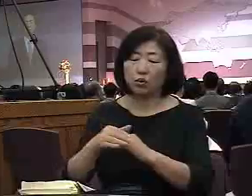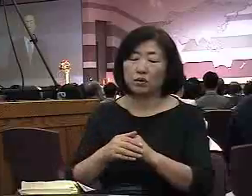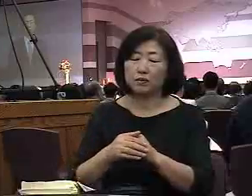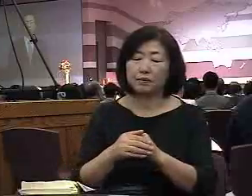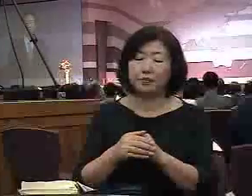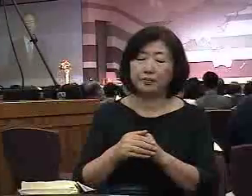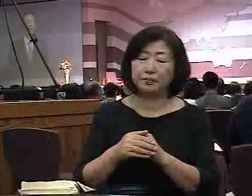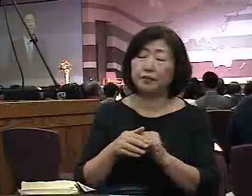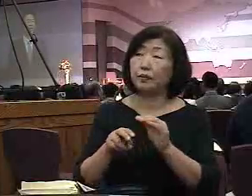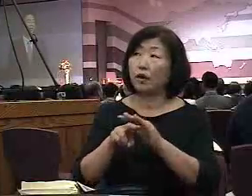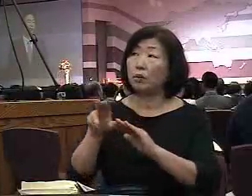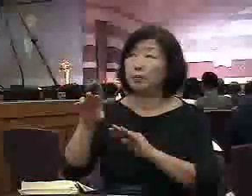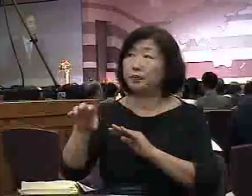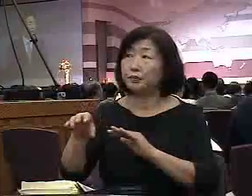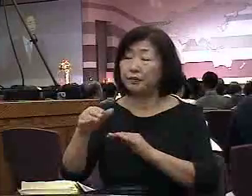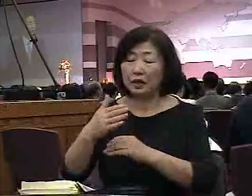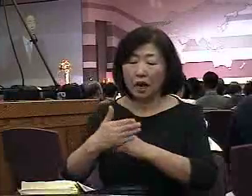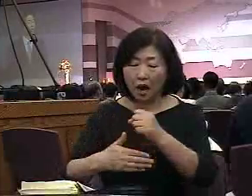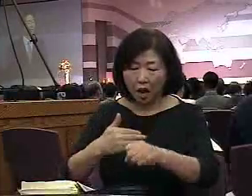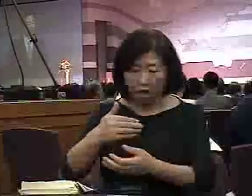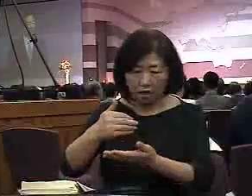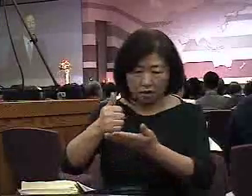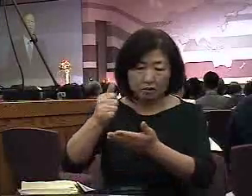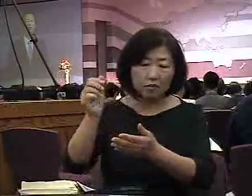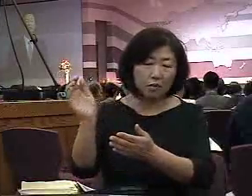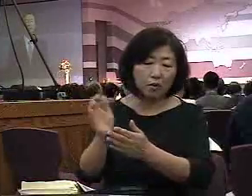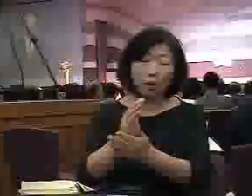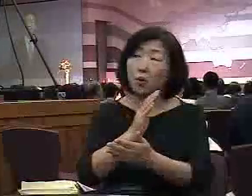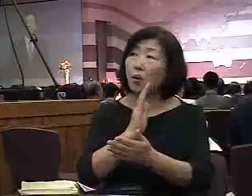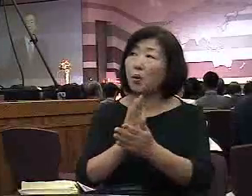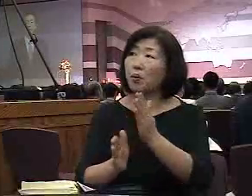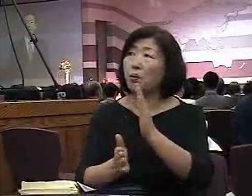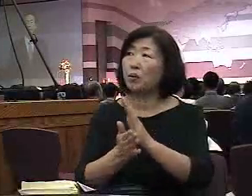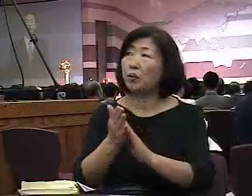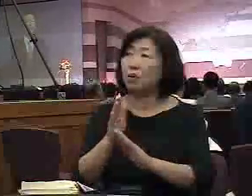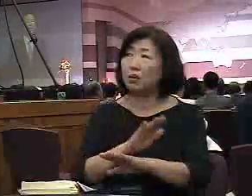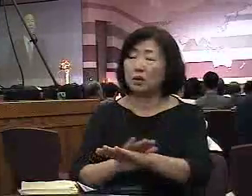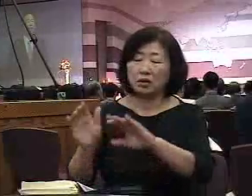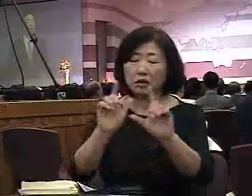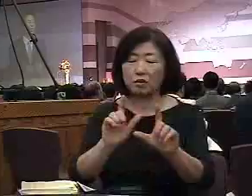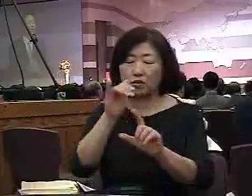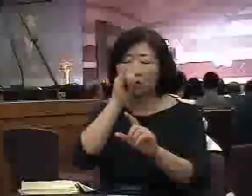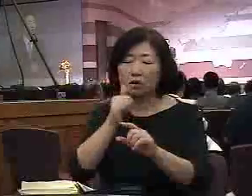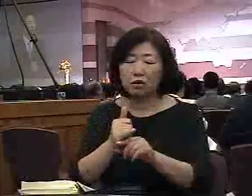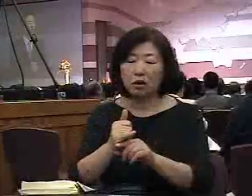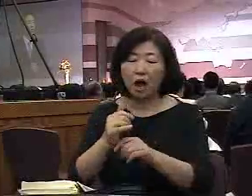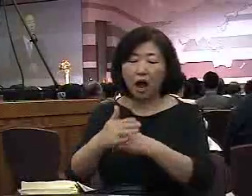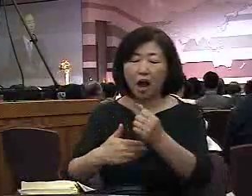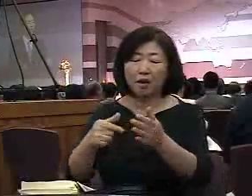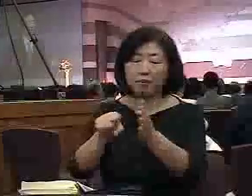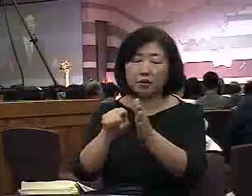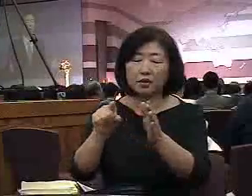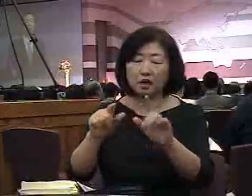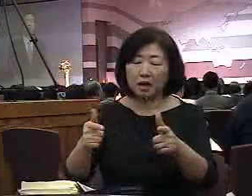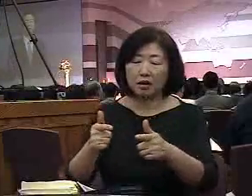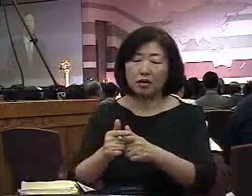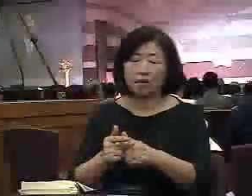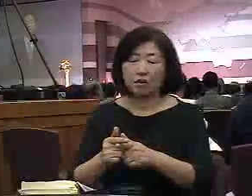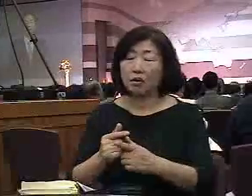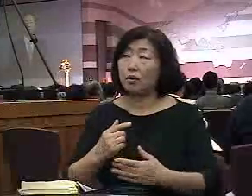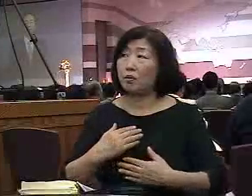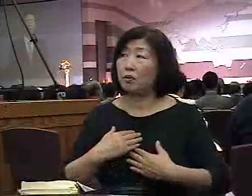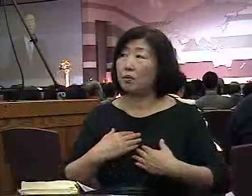안전지대라는 것은 그런 곳입니다. 하나님 없이도 잘 살 수 있는 곳입니다. 굳이 하나님 믿지 않아도 편안한